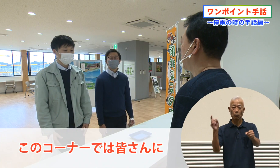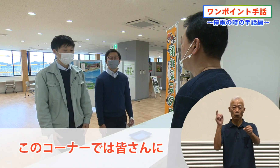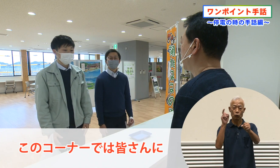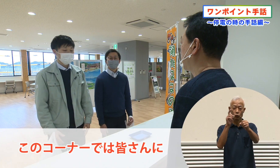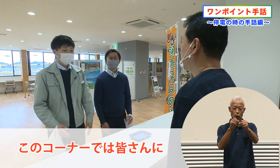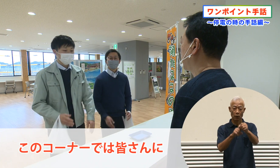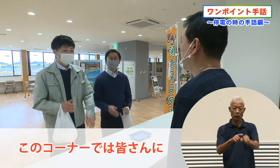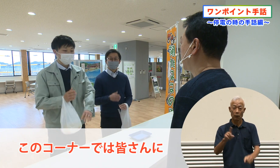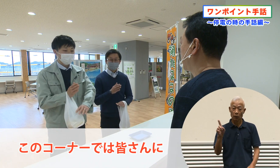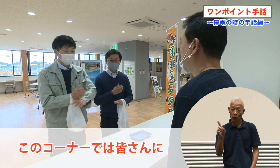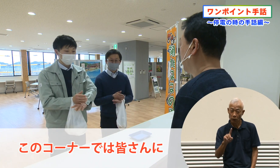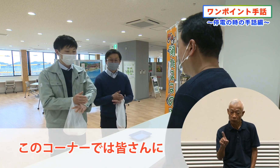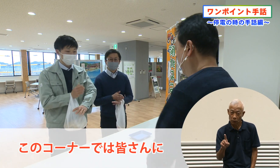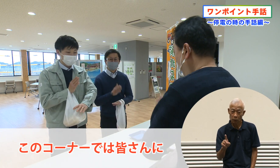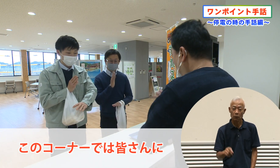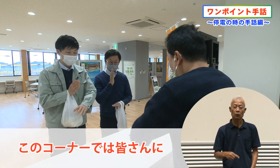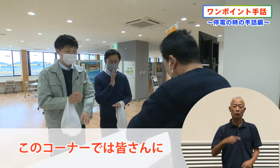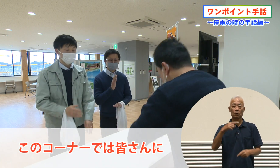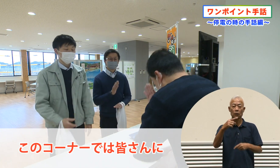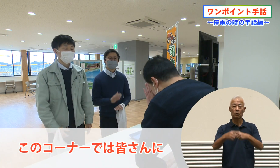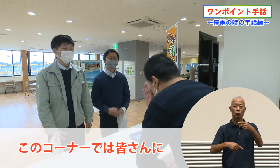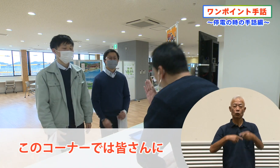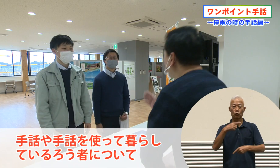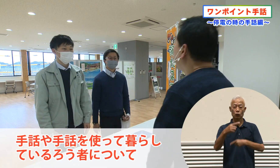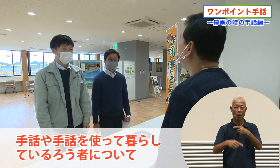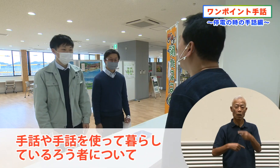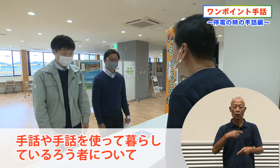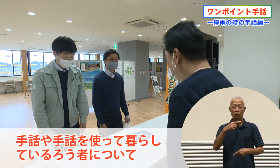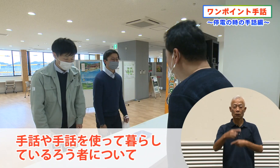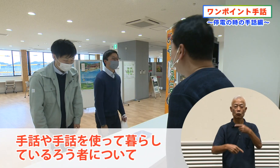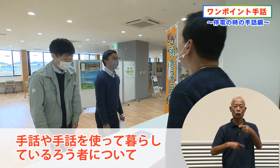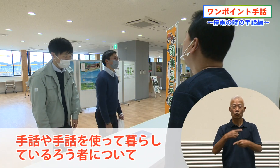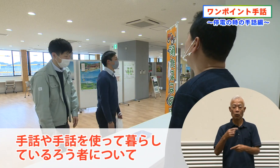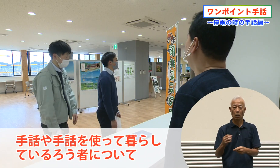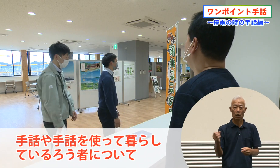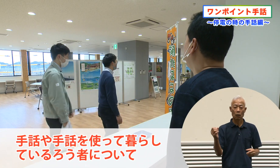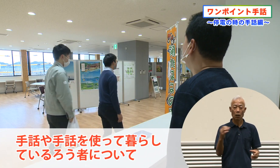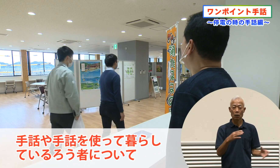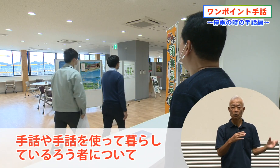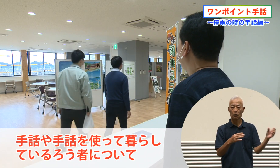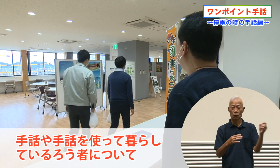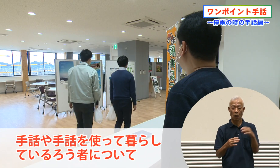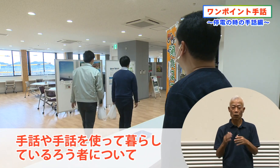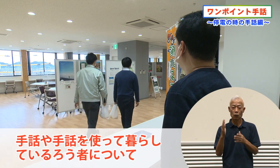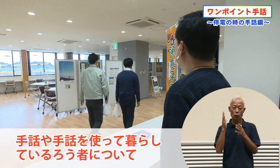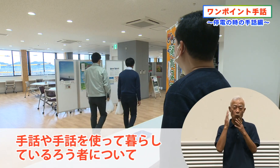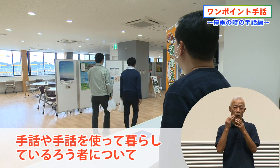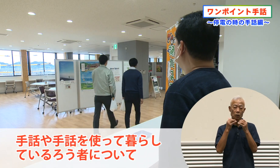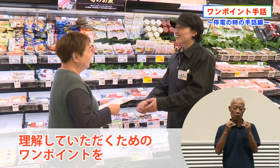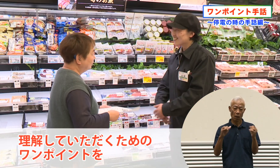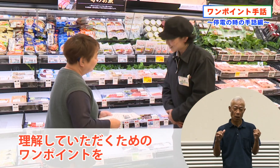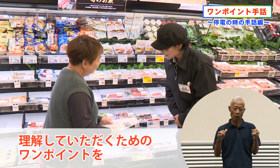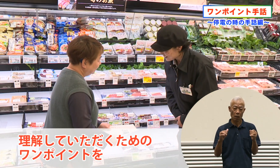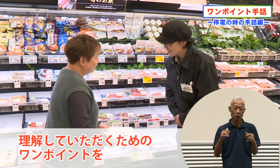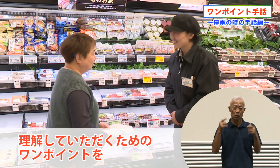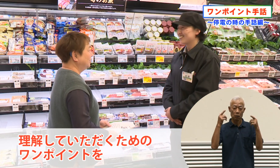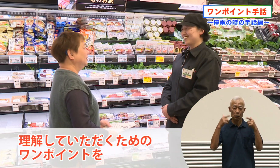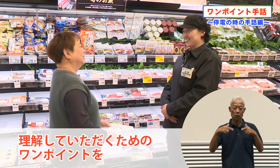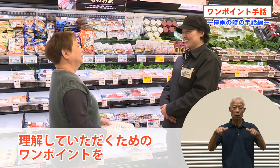このコーナーでは、皆さんに手話や手話を使って暮らしているろう者について理解していただくための